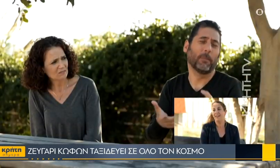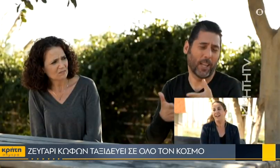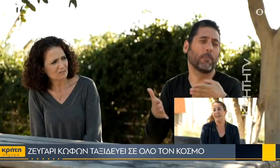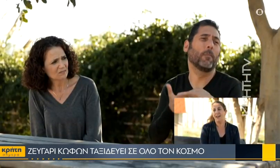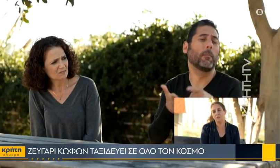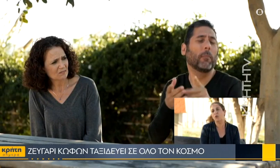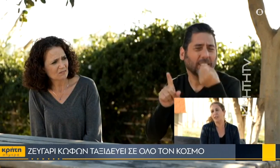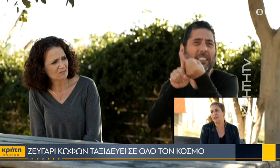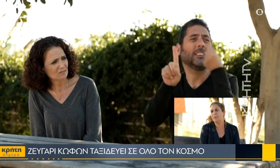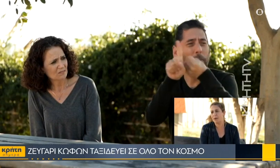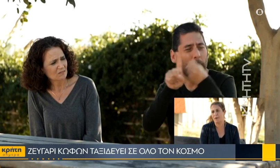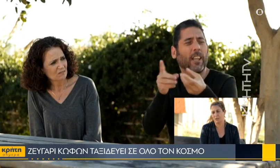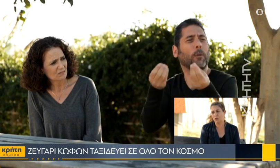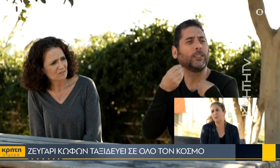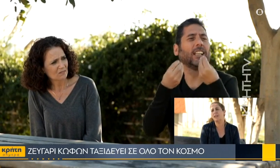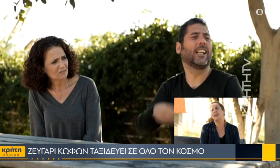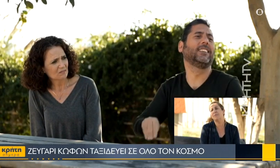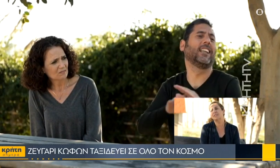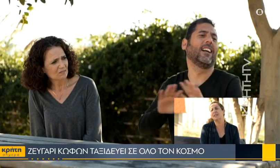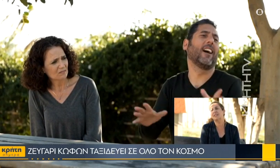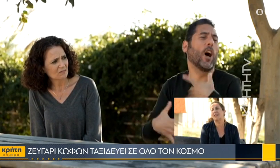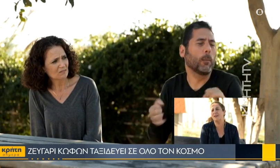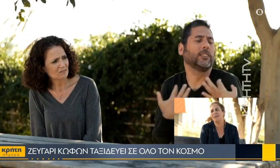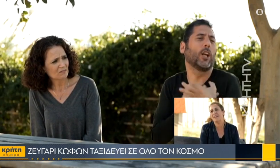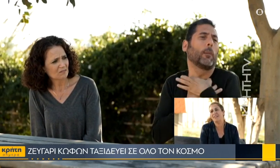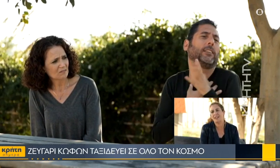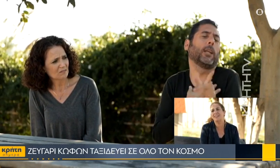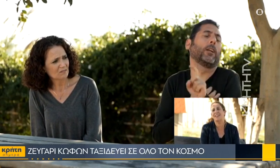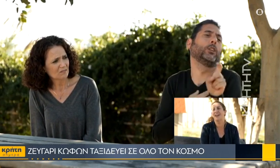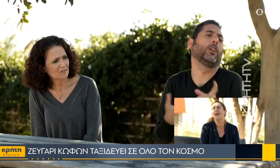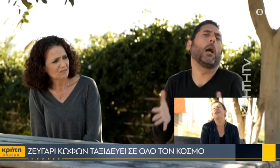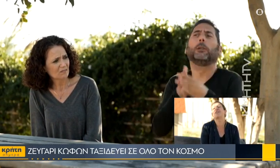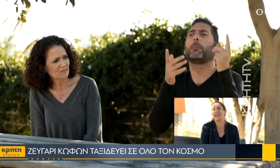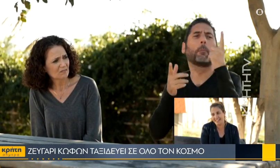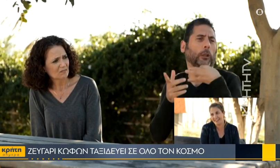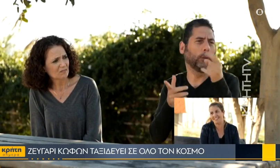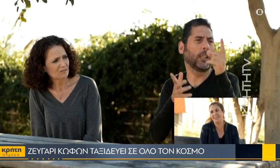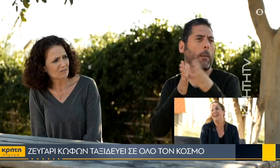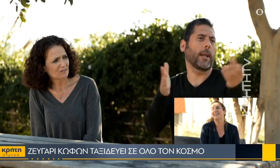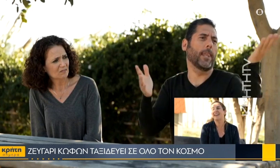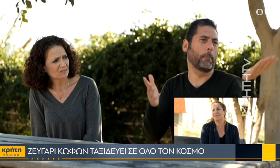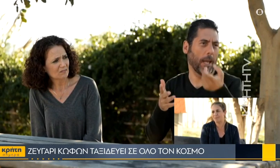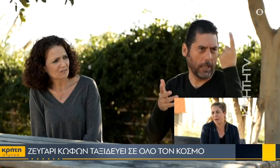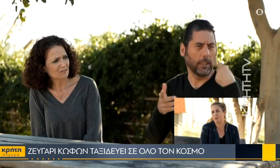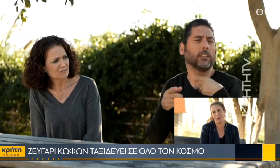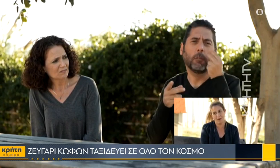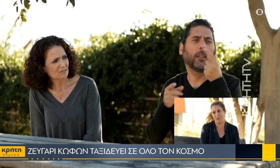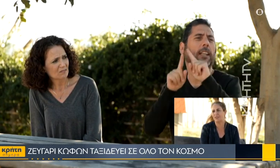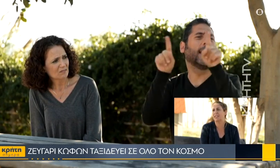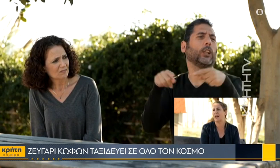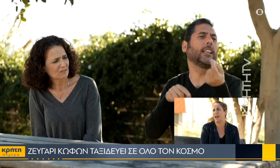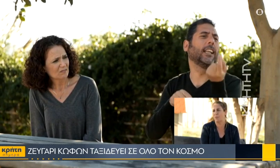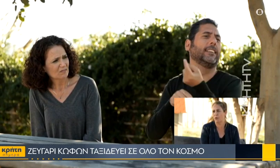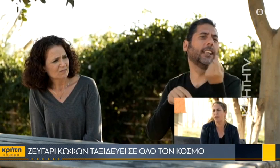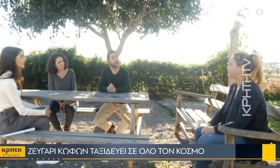εμπόδια. Αυτό είναι μία πραγματικότητα. Είμαστε σε μία διαρκή διεκδίκηση για να πάψουν να υπάρχουν